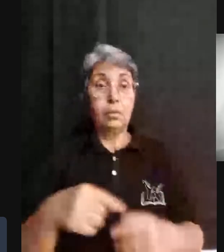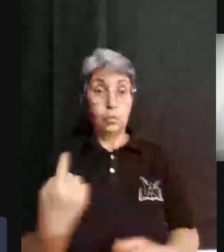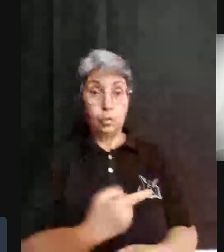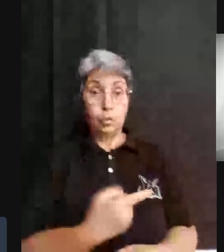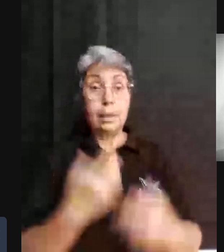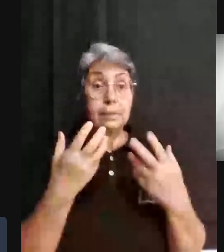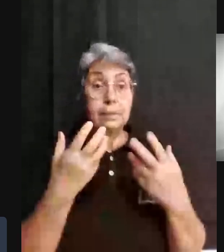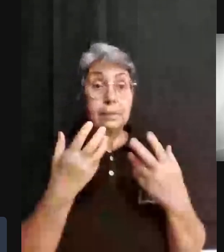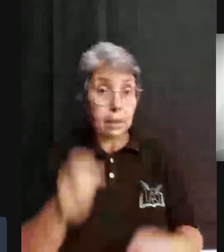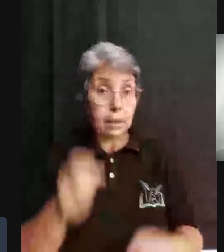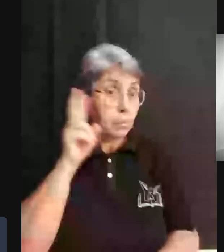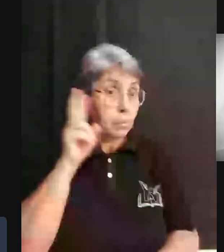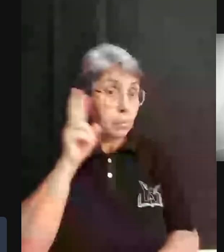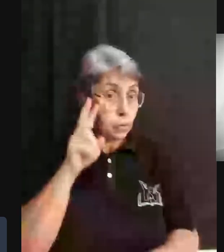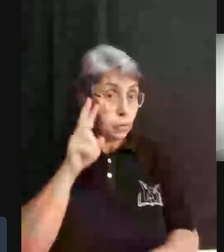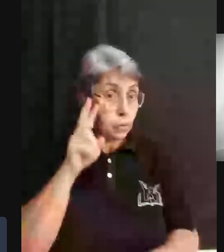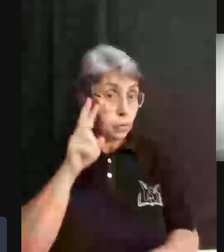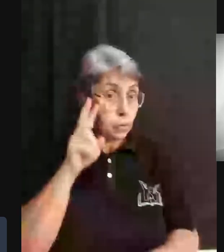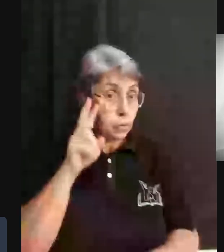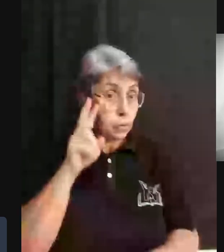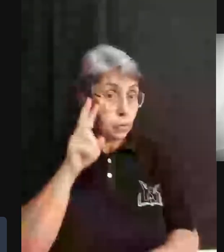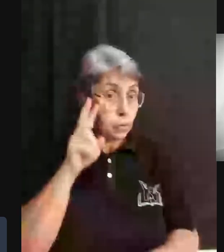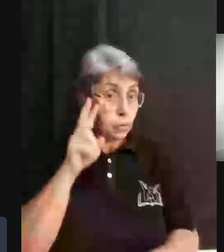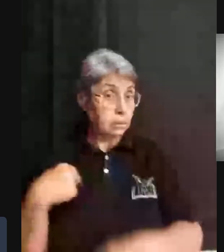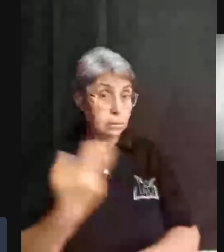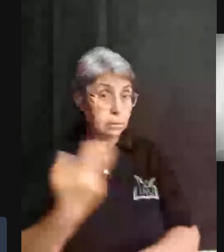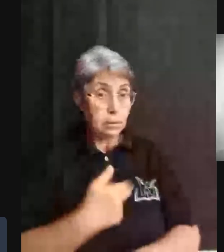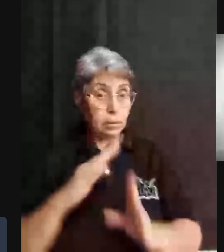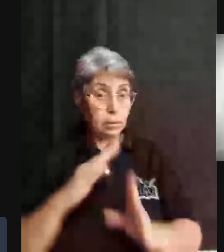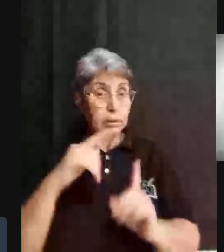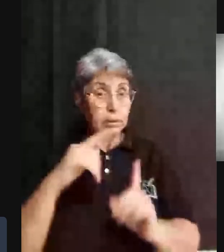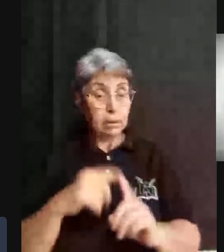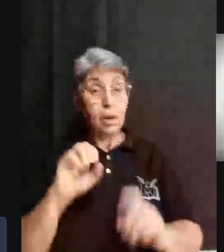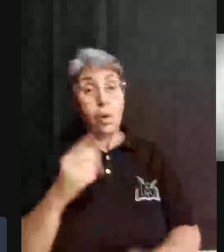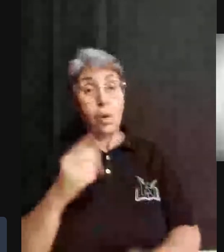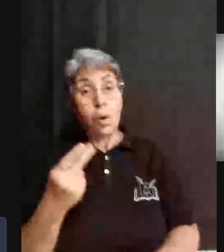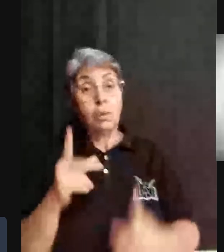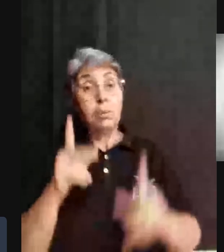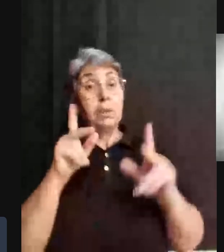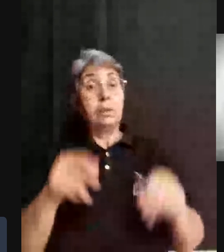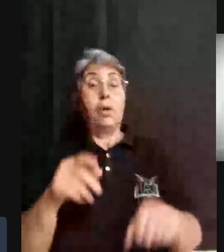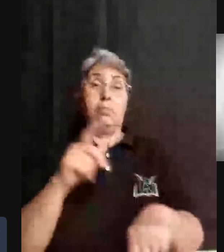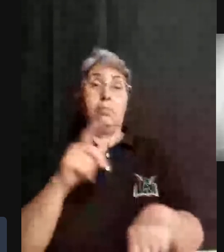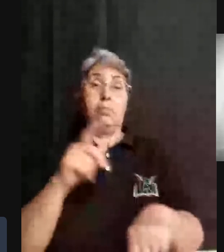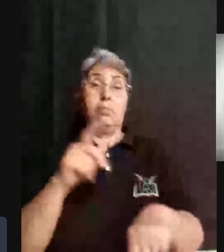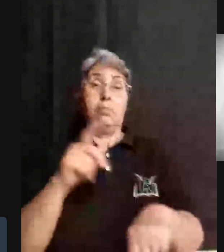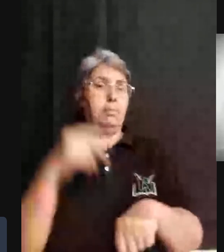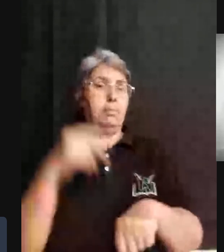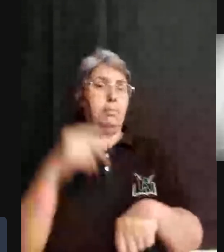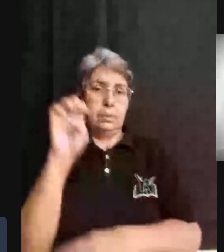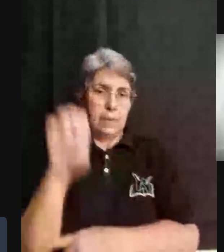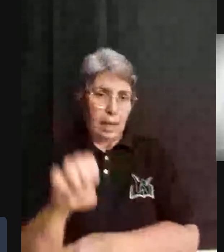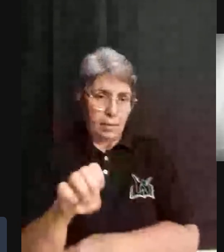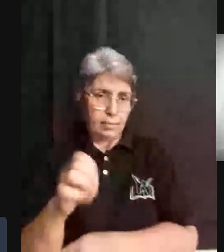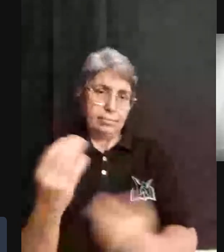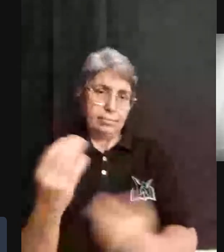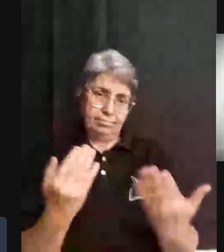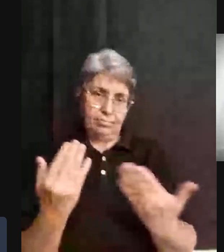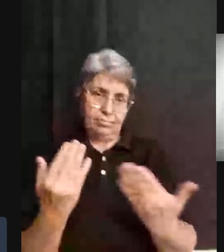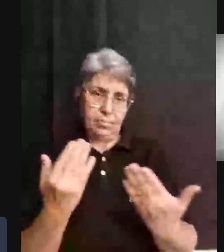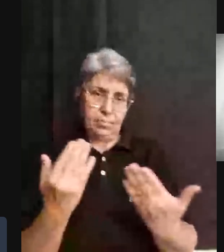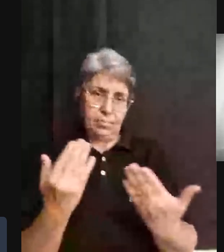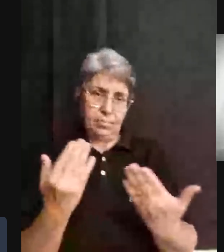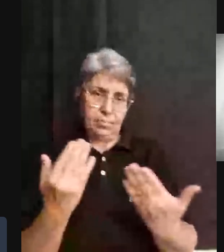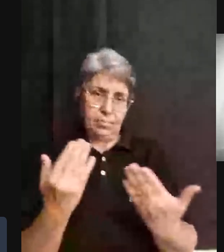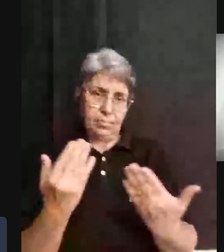apedrejaremos Estevãos? Que Deus nos ajude, que Ele envie o seu Santo Espírito para que nos ajude a